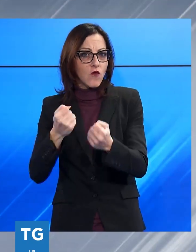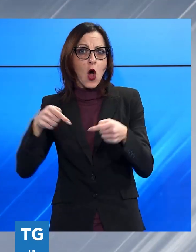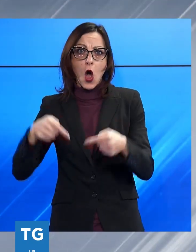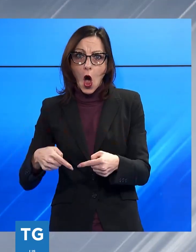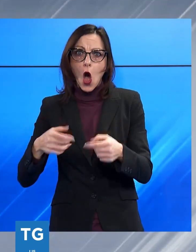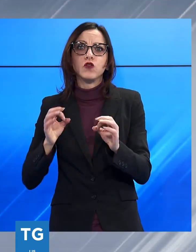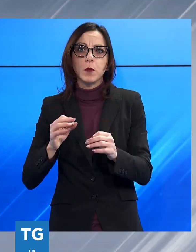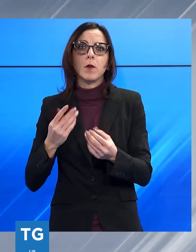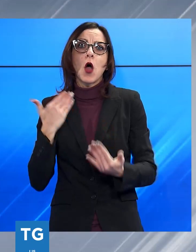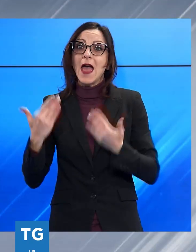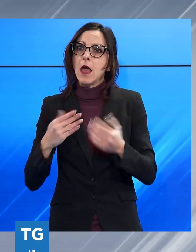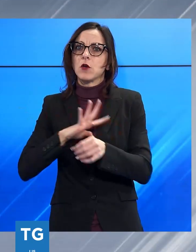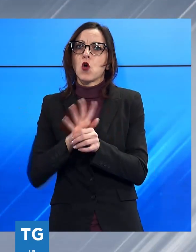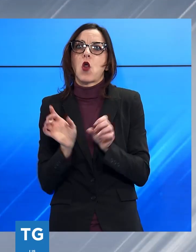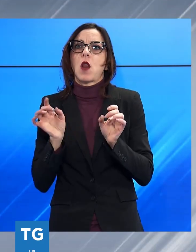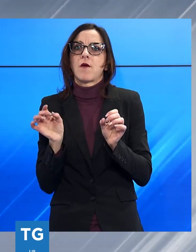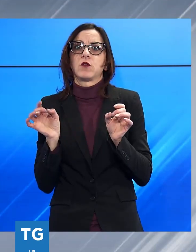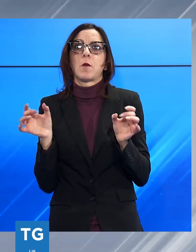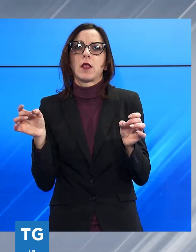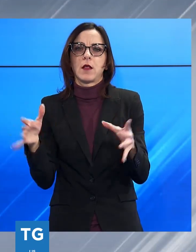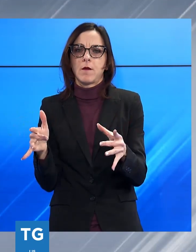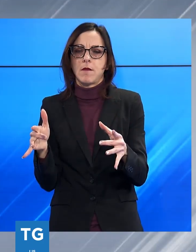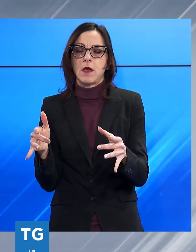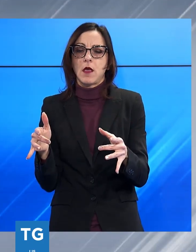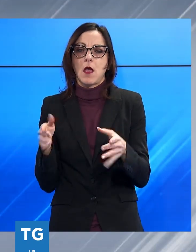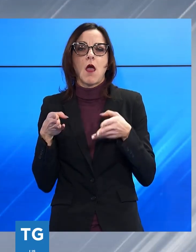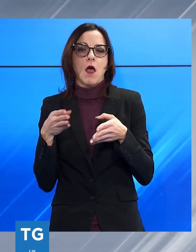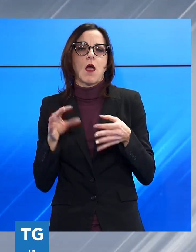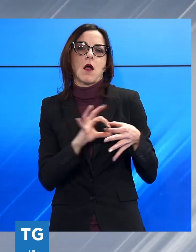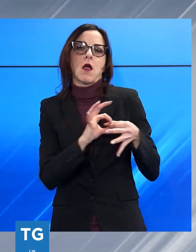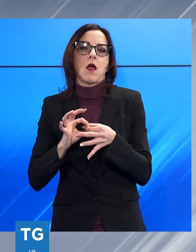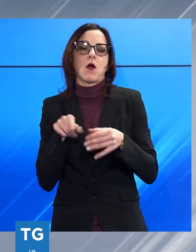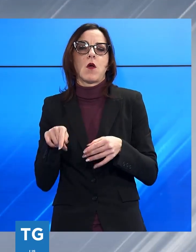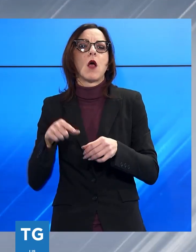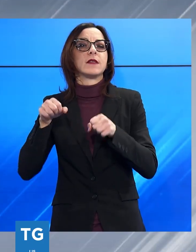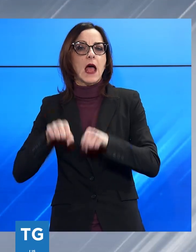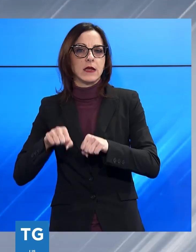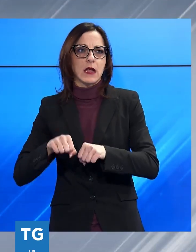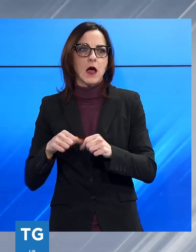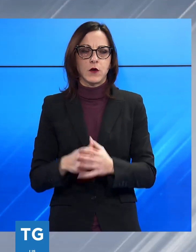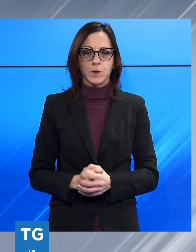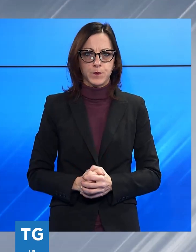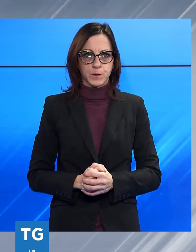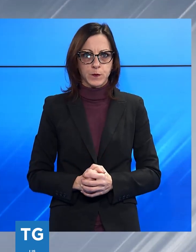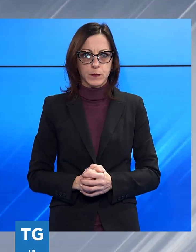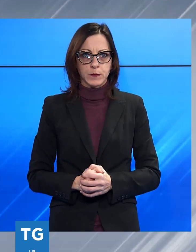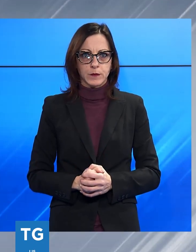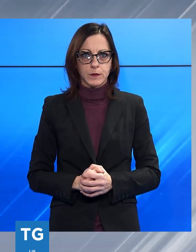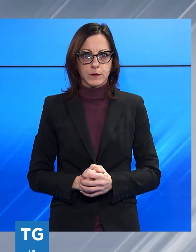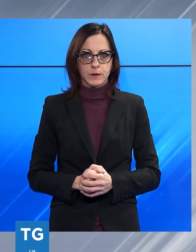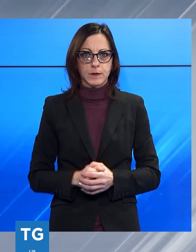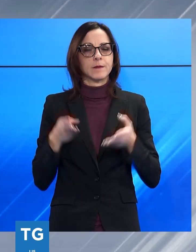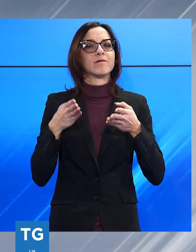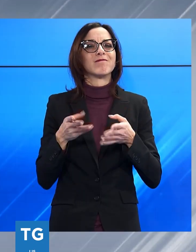mai dopo l'emergenza pandemica e che è quello appunto della della sanità e adesso apriamo un'ampia pagina